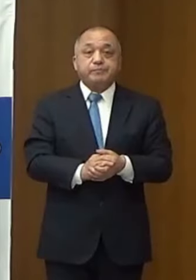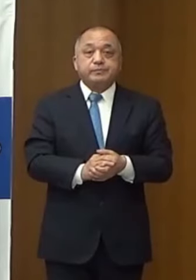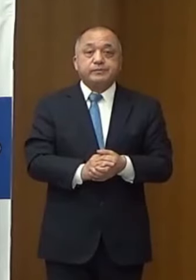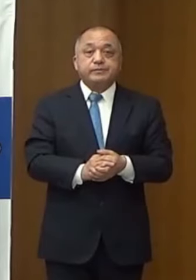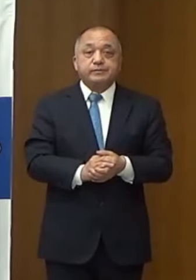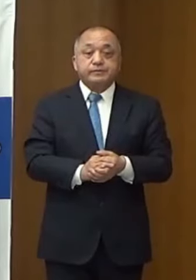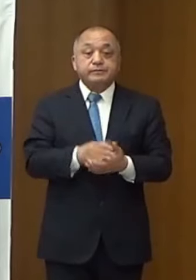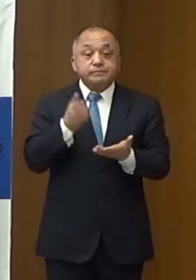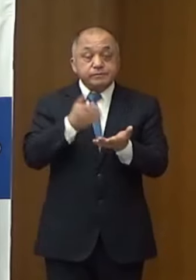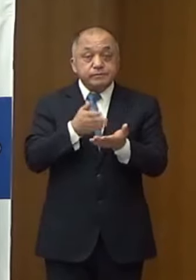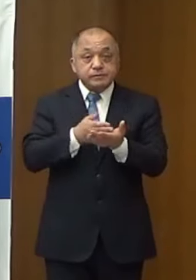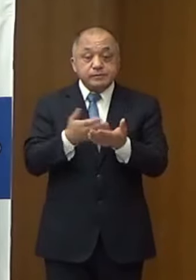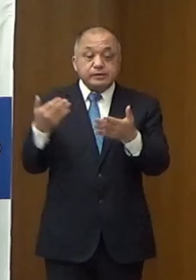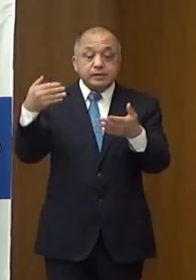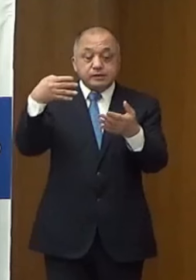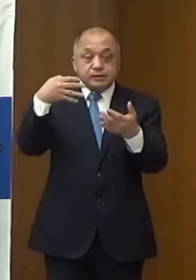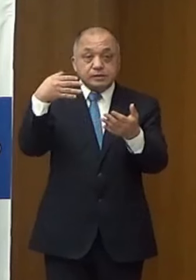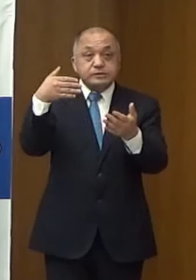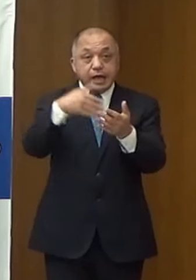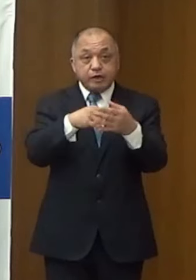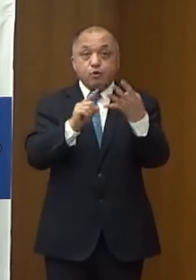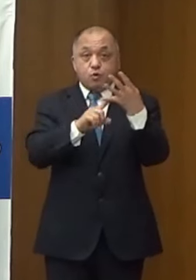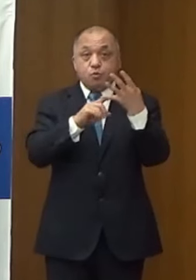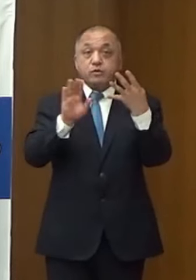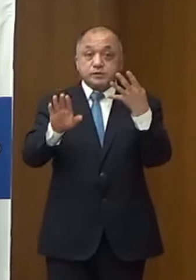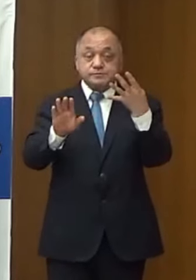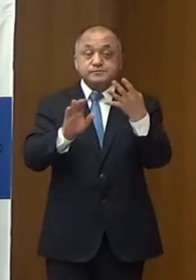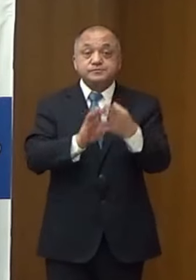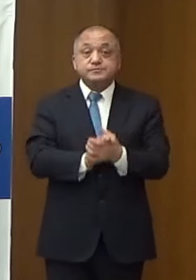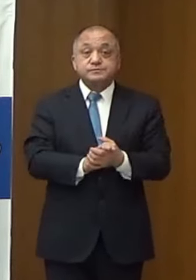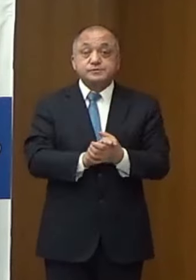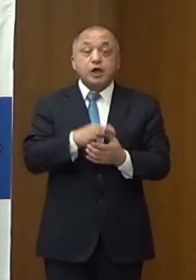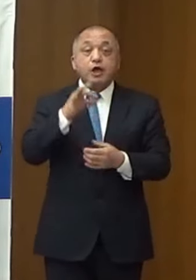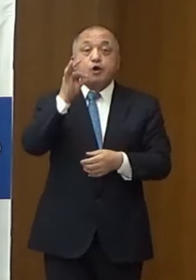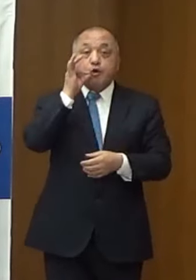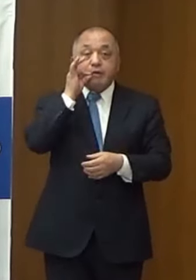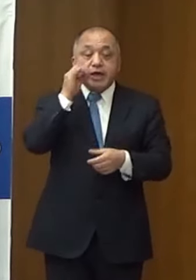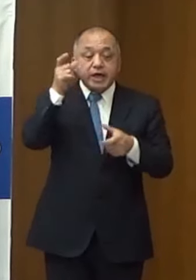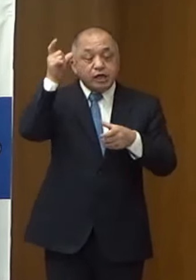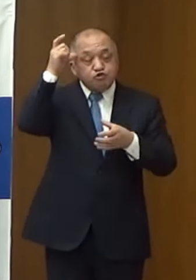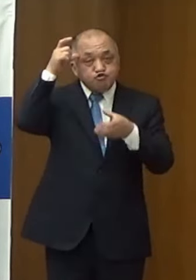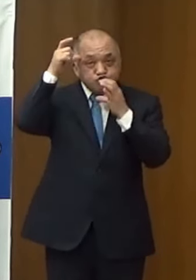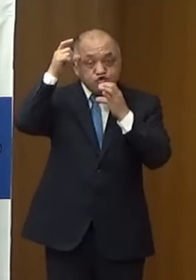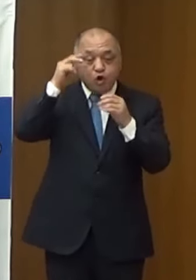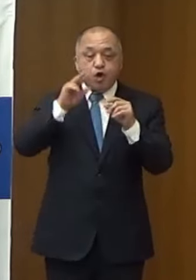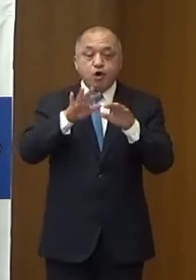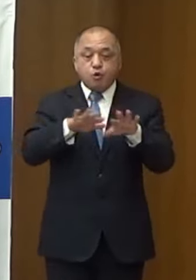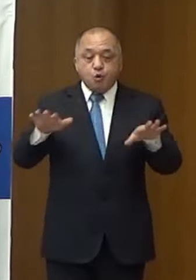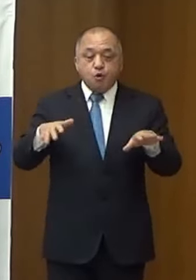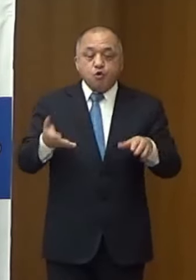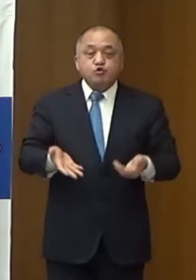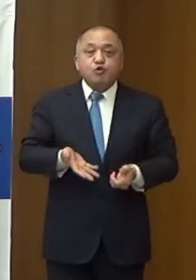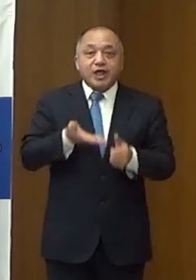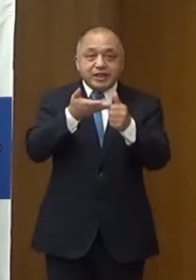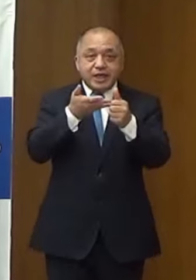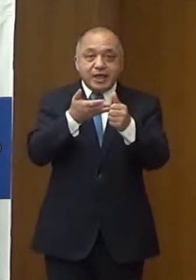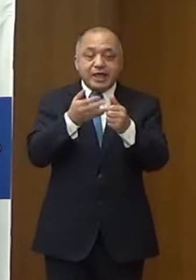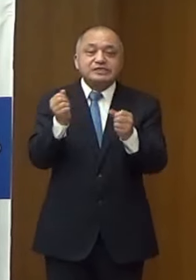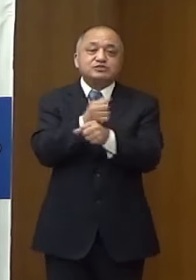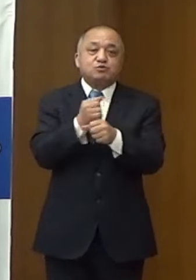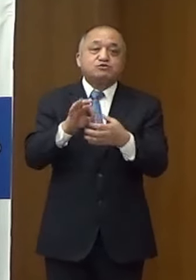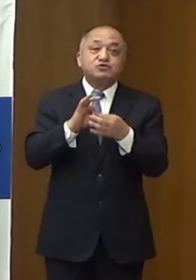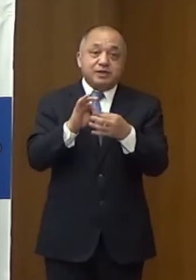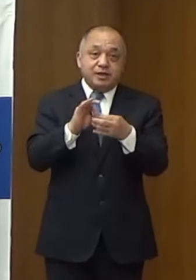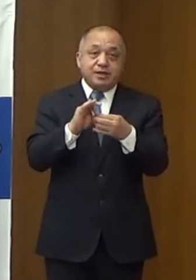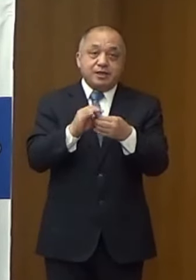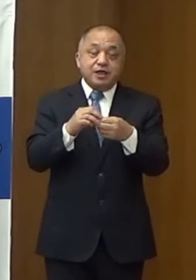話題としては最後であります。お米牛乳子育て応援事業についてであります。同